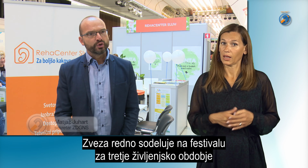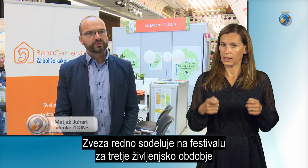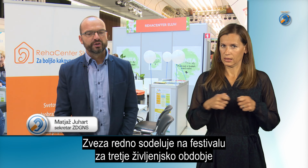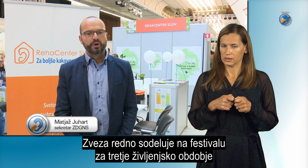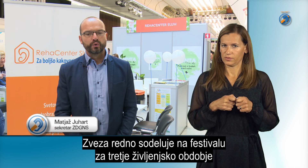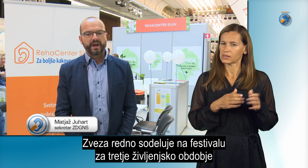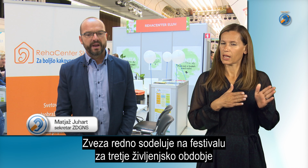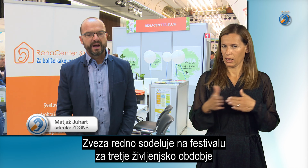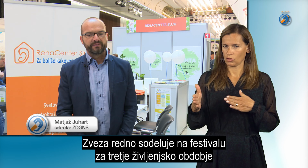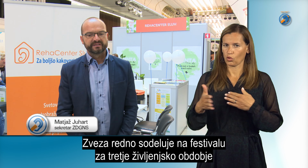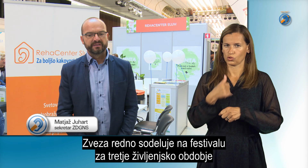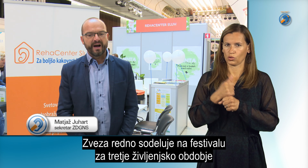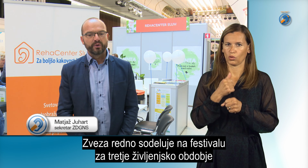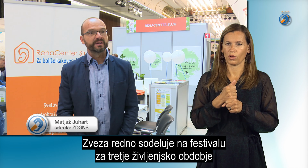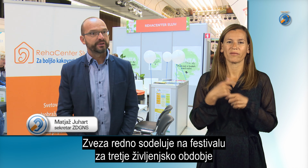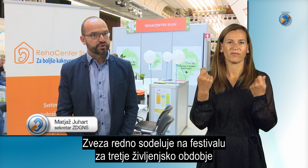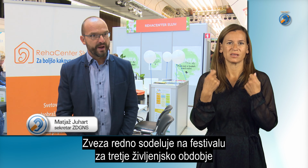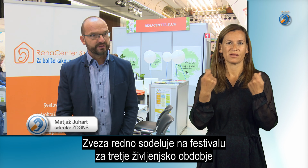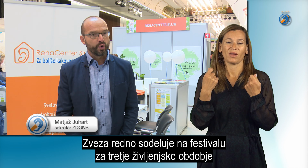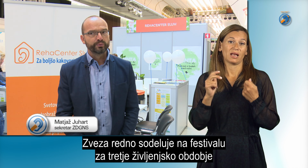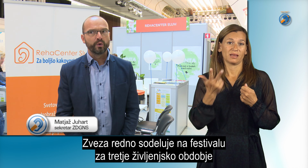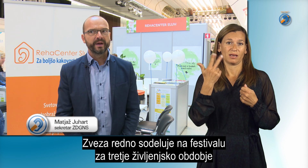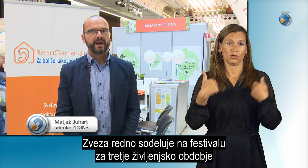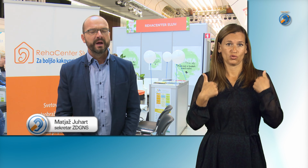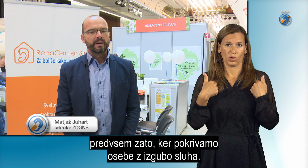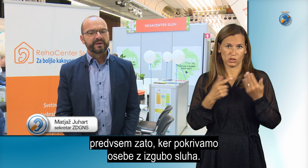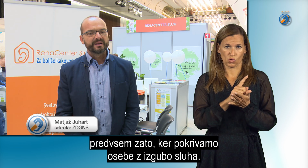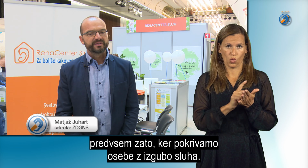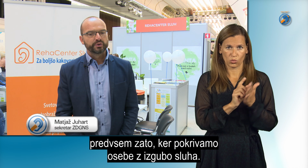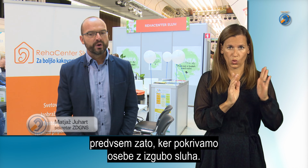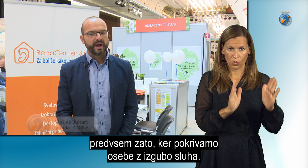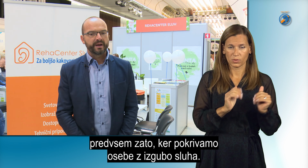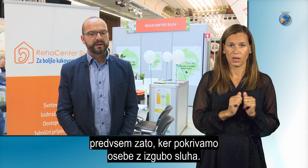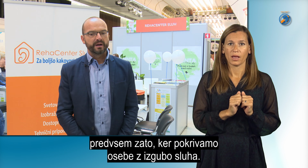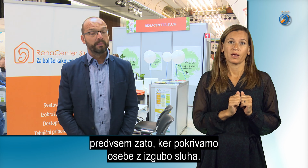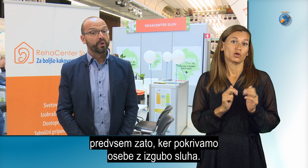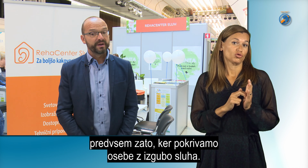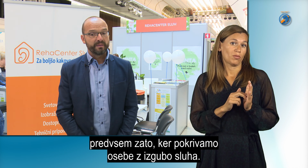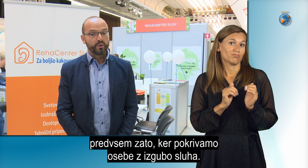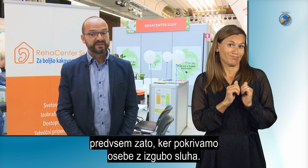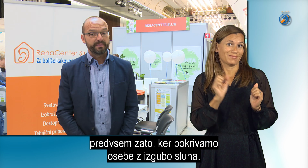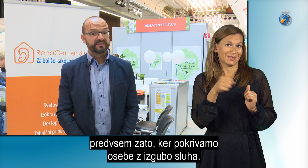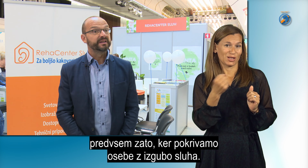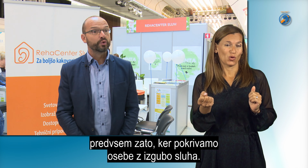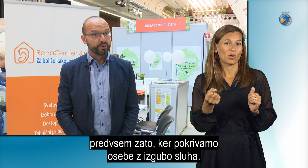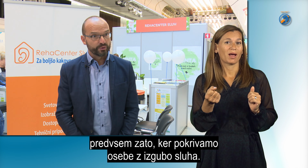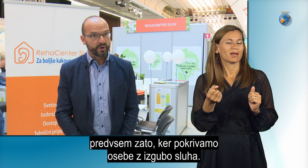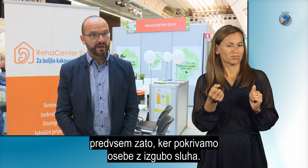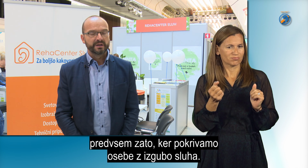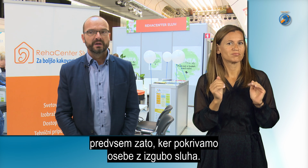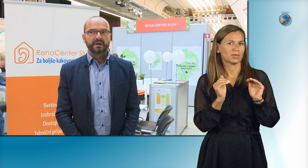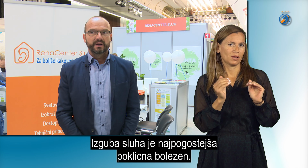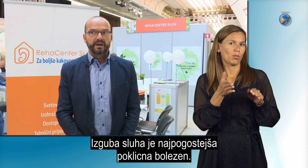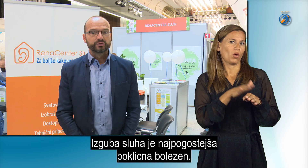Zveza redno sodeluje na festivalu za tretje življenjsko obdobje, predvsem zato, ker pokrivamo osebe z izgubo